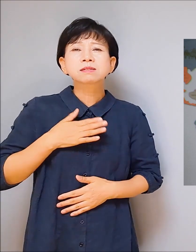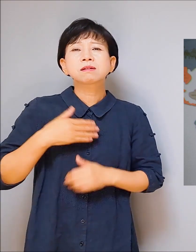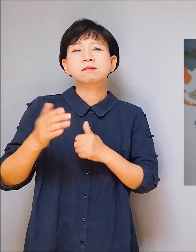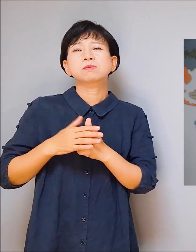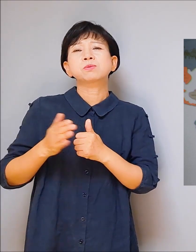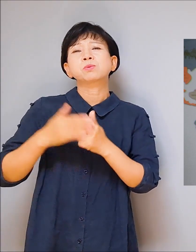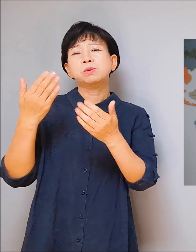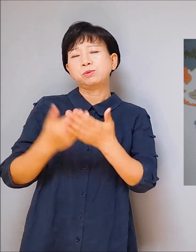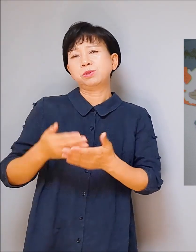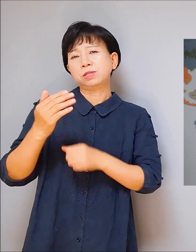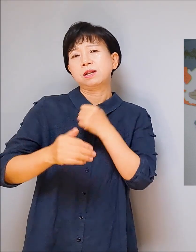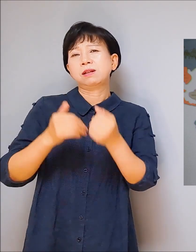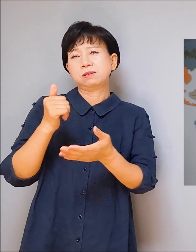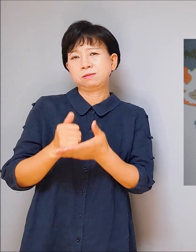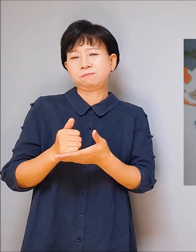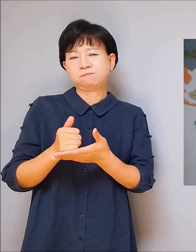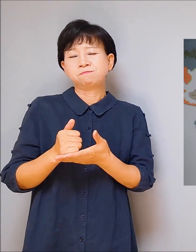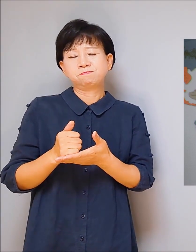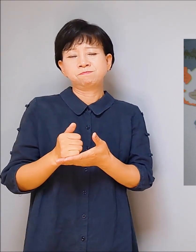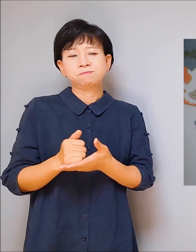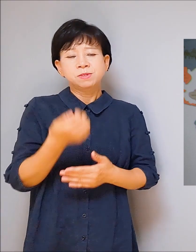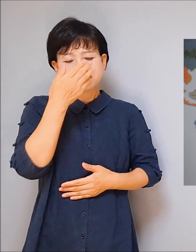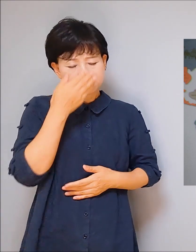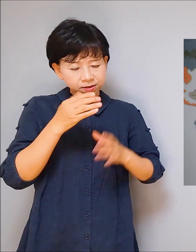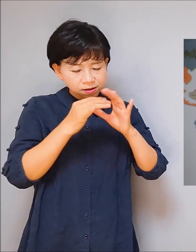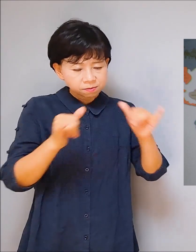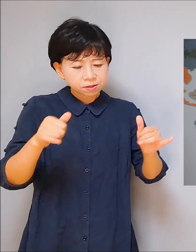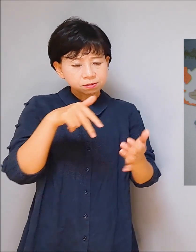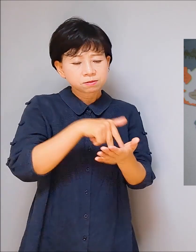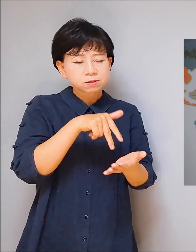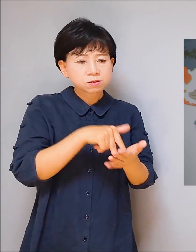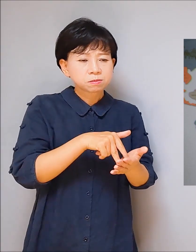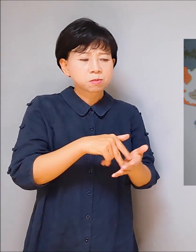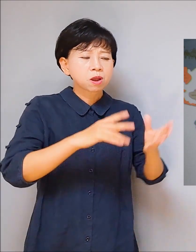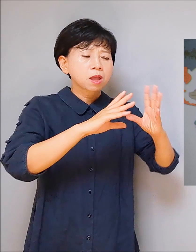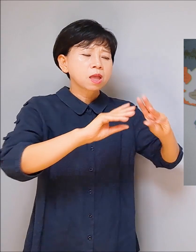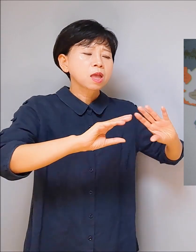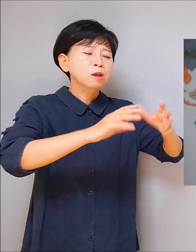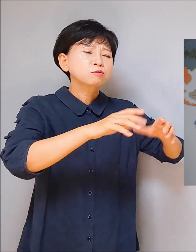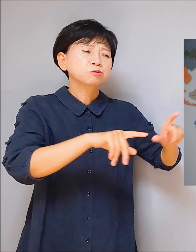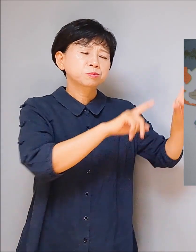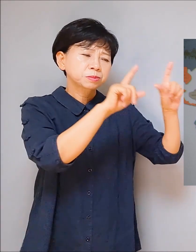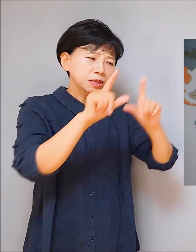이스라엘 백성 입장에서는요, 저 애굽에서의 시절부터